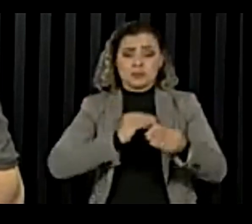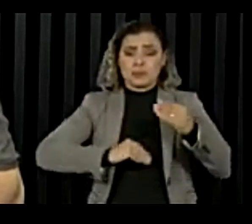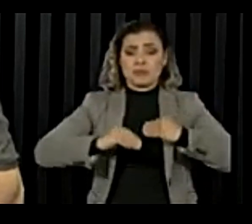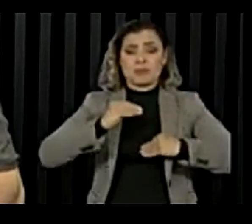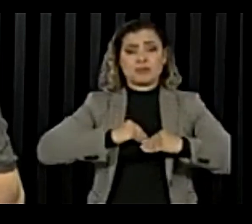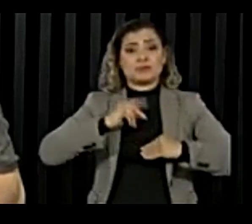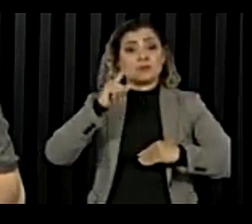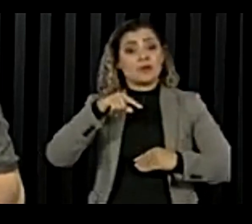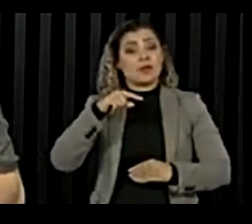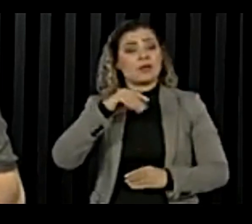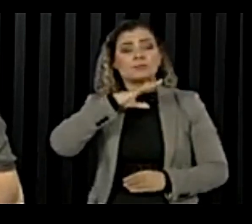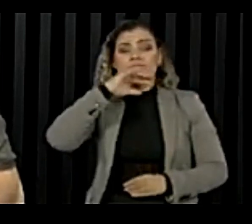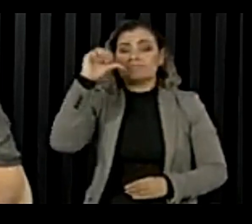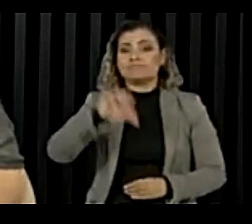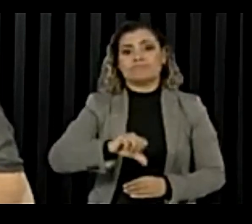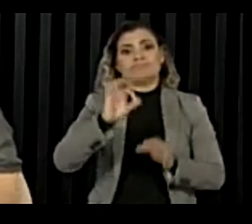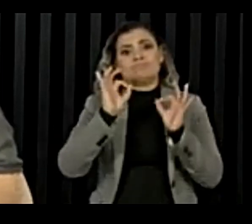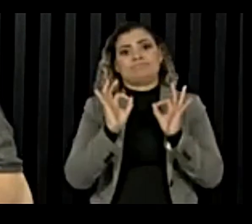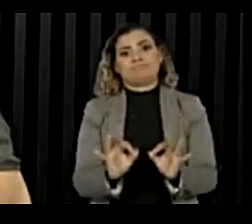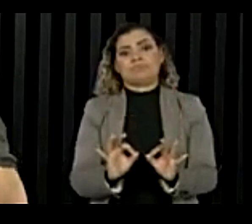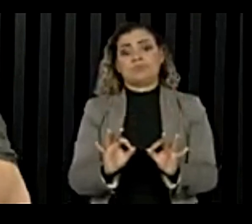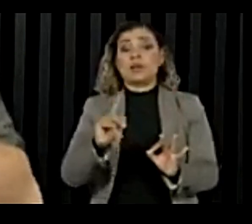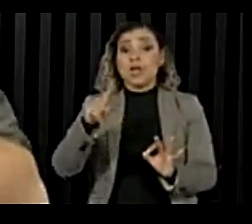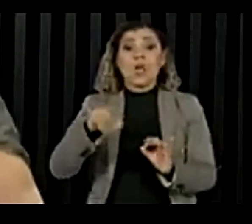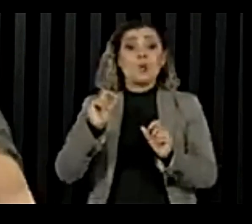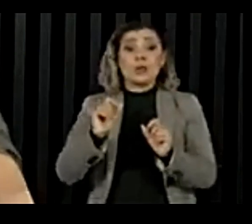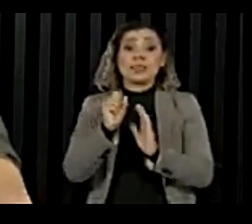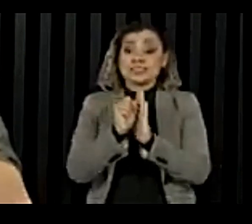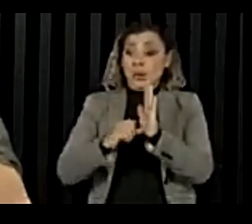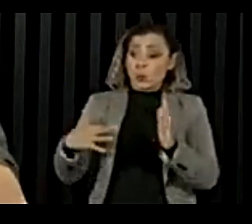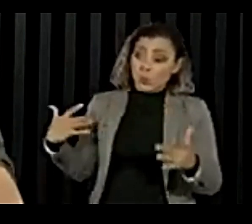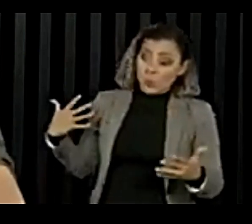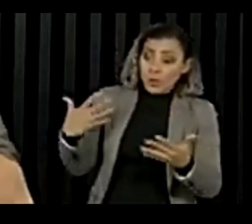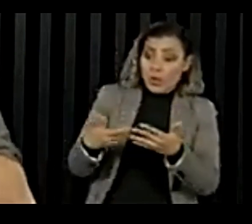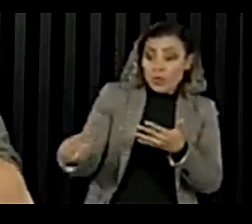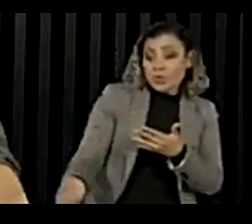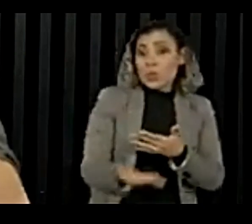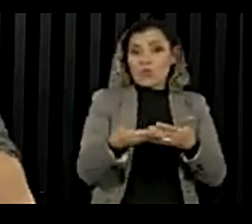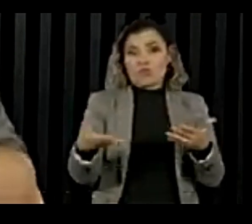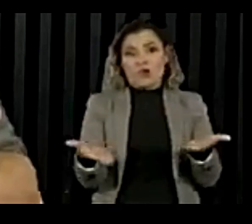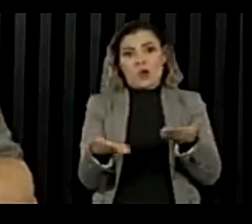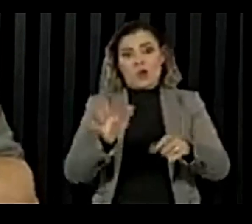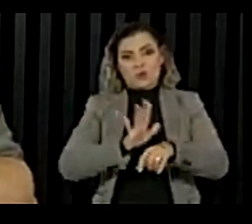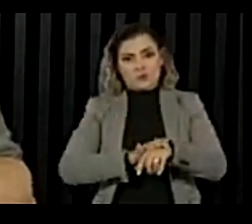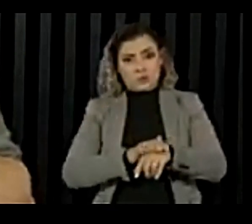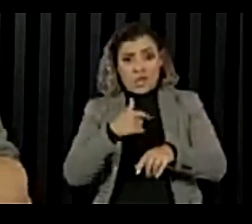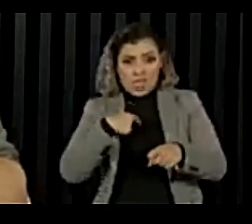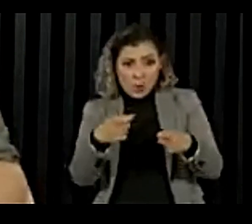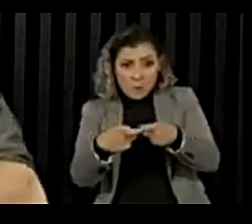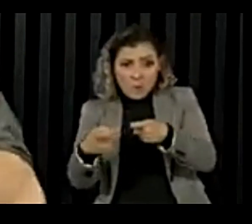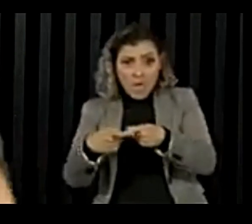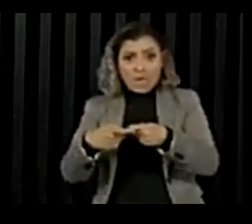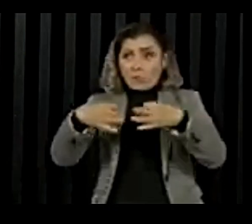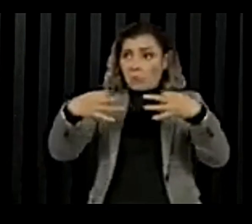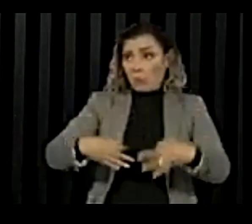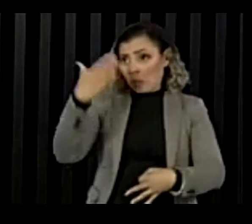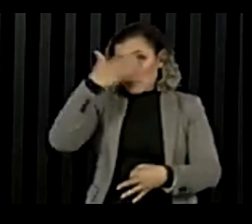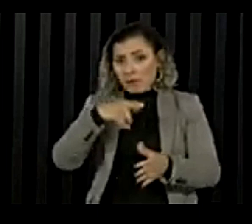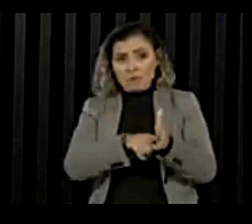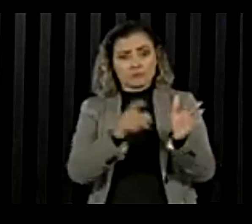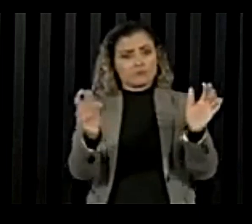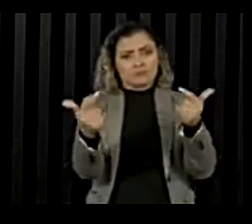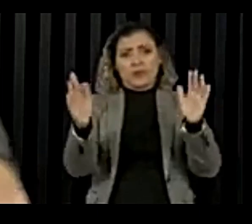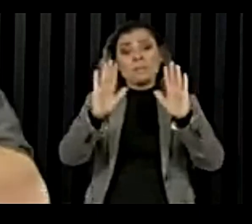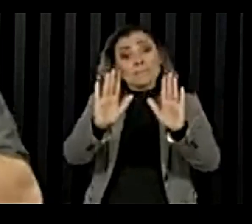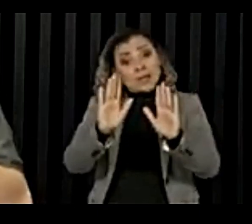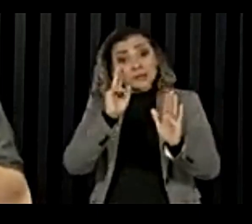é o grande mal do século. Ela vai se tornar, bom, tudo indica, né? Eu não sou nenhum médico e não estou falando isso com propriedade, mas tudo indica,